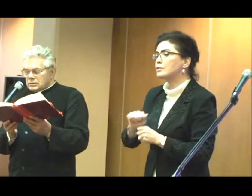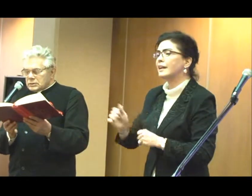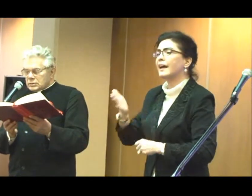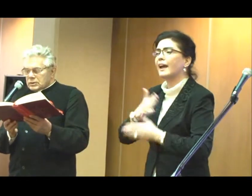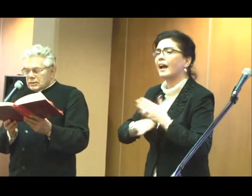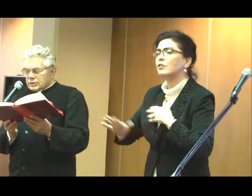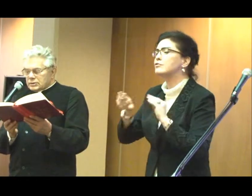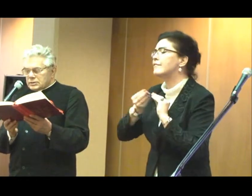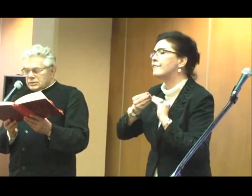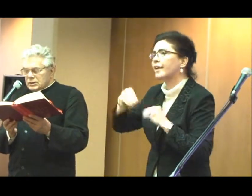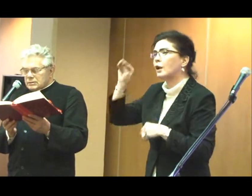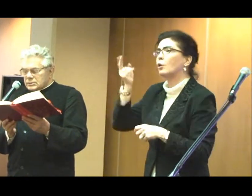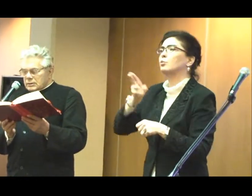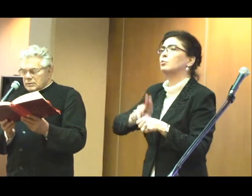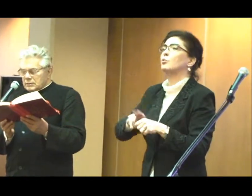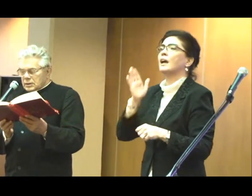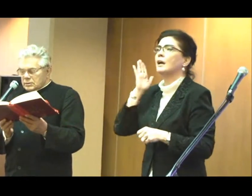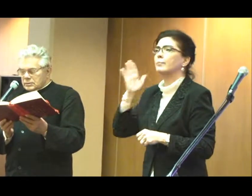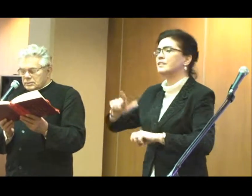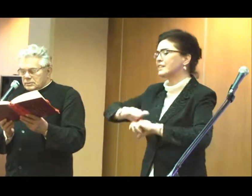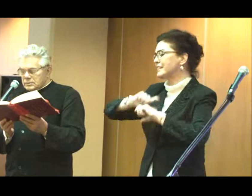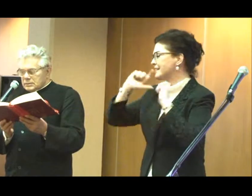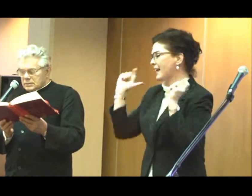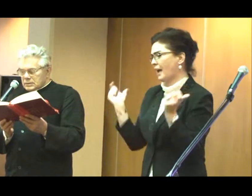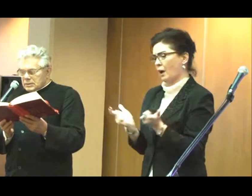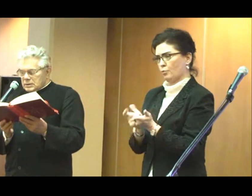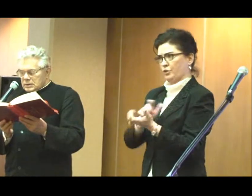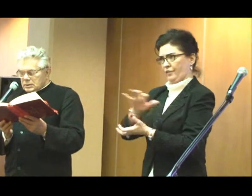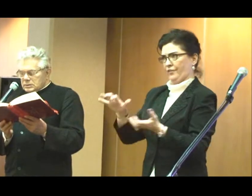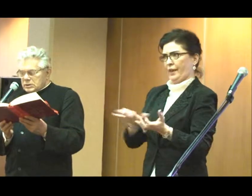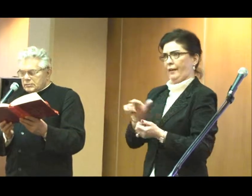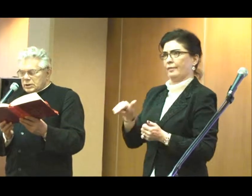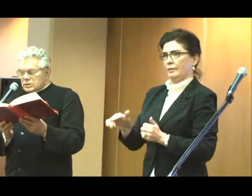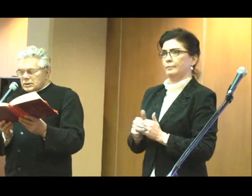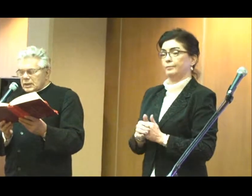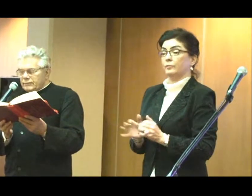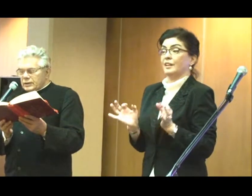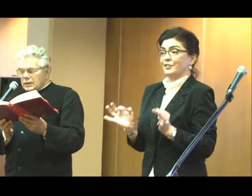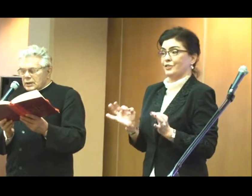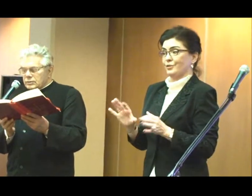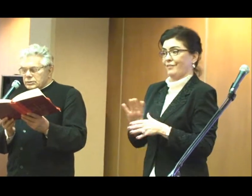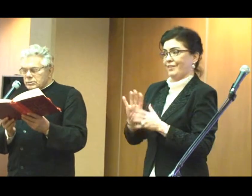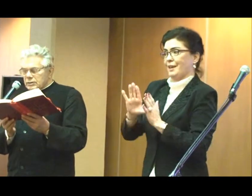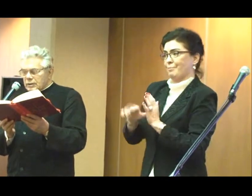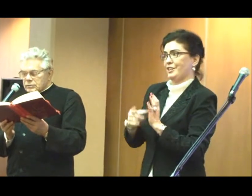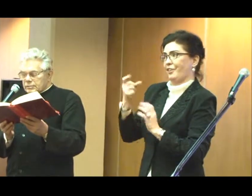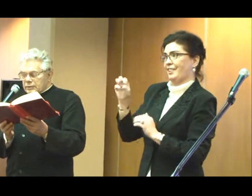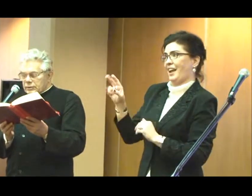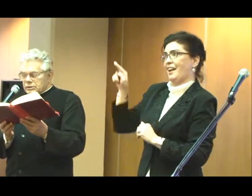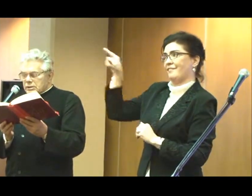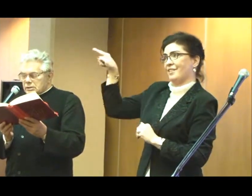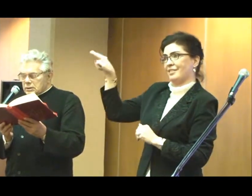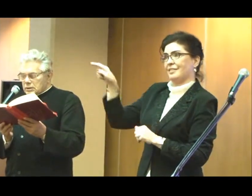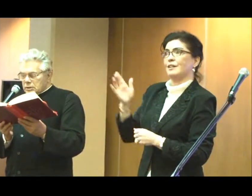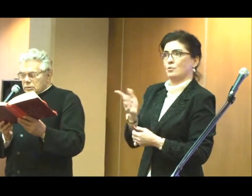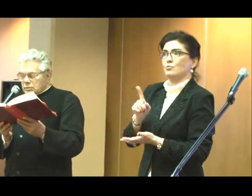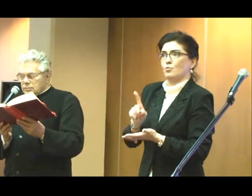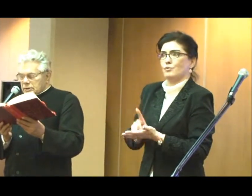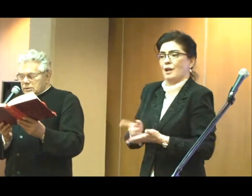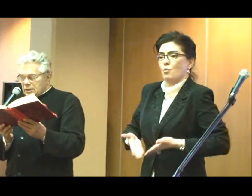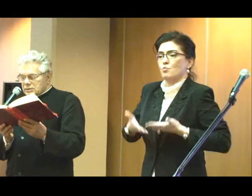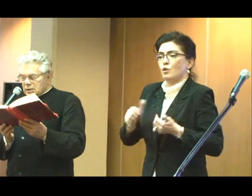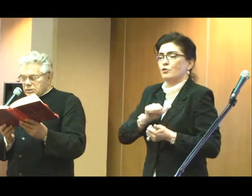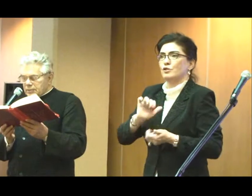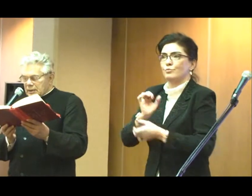wielką, która będzie udziałem całego narodu. Dziś w mieście Dawida narodził się wam Zbawiciel,